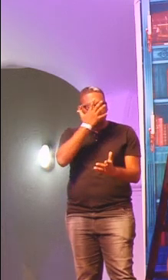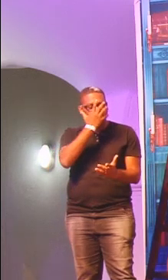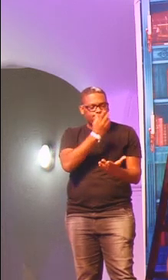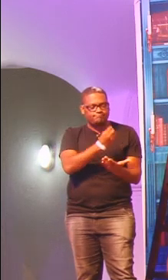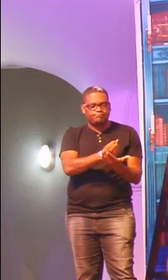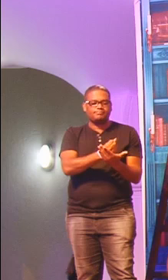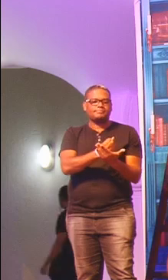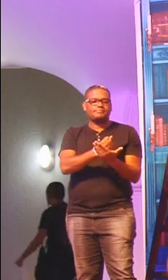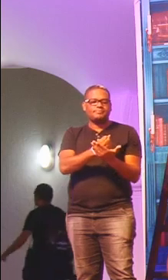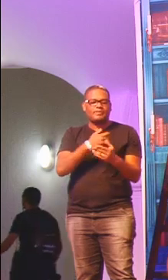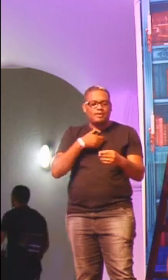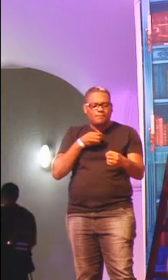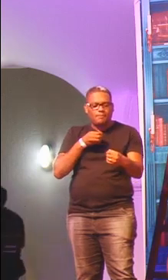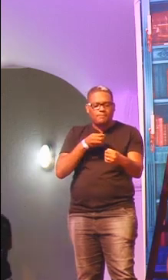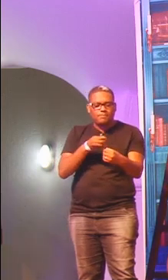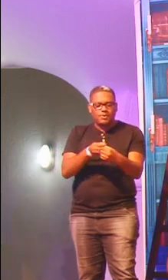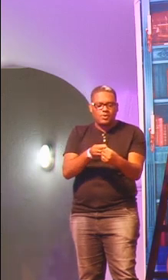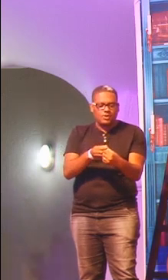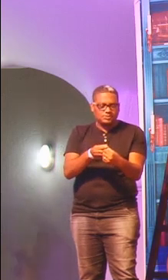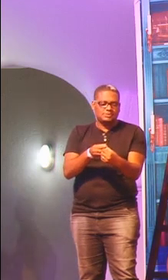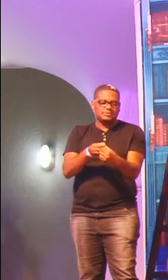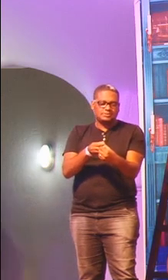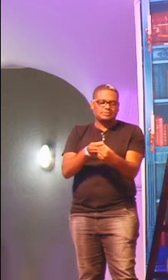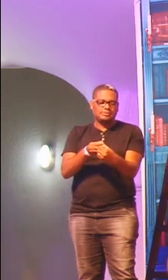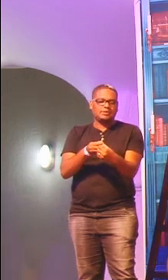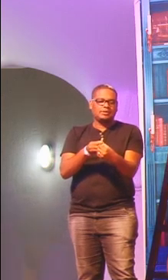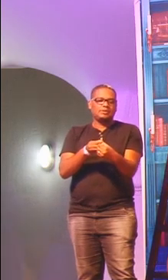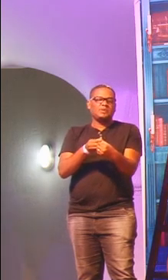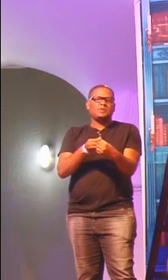ao mesmo tempo, muito próxima, né,